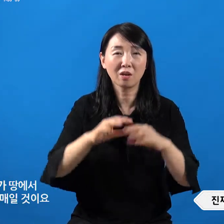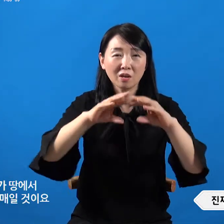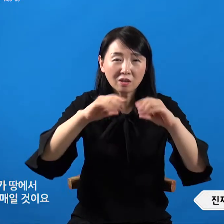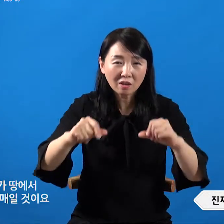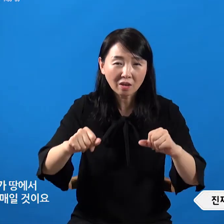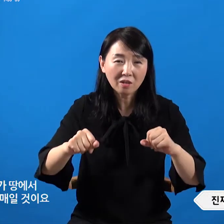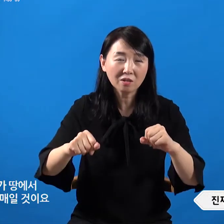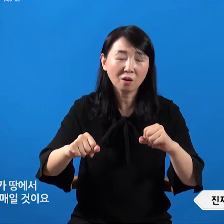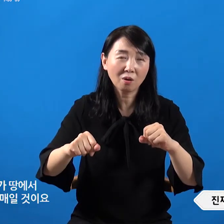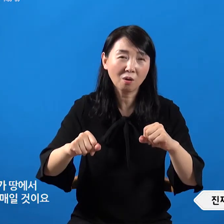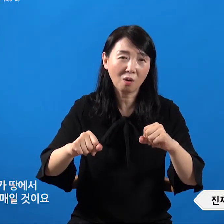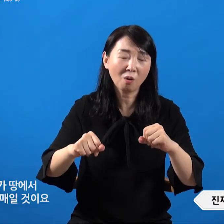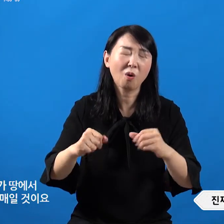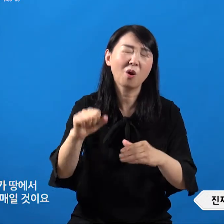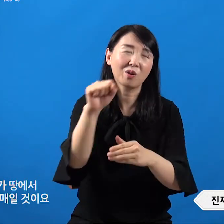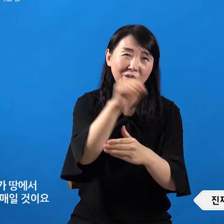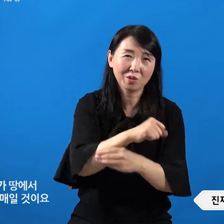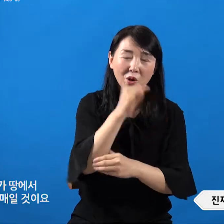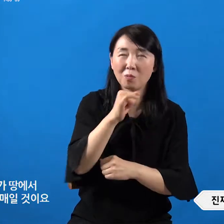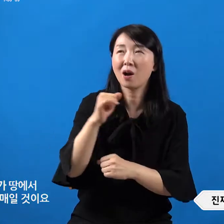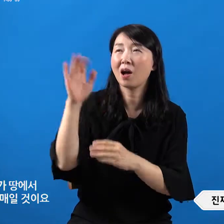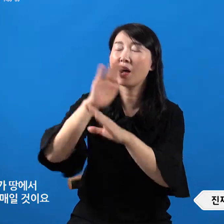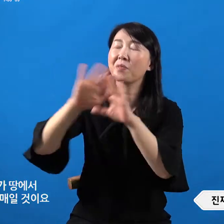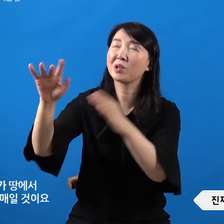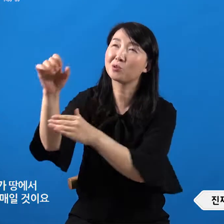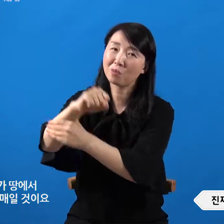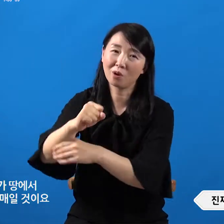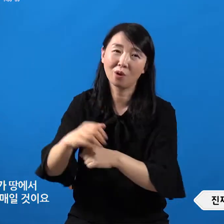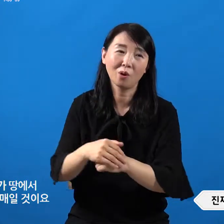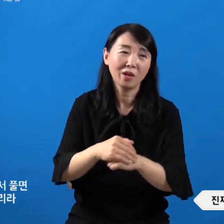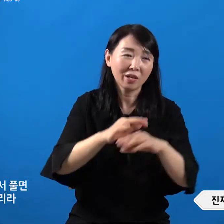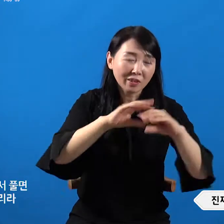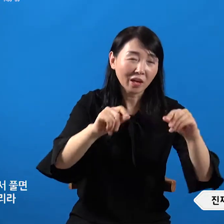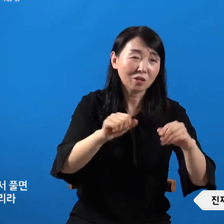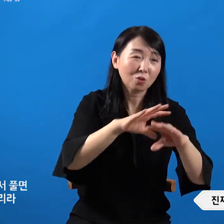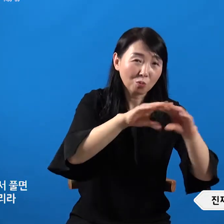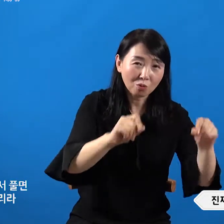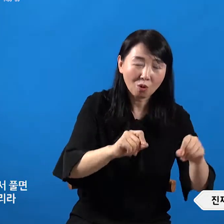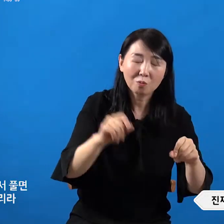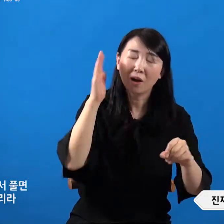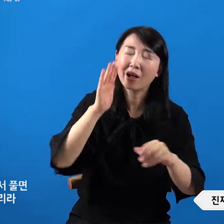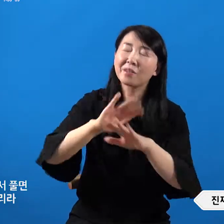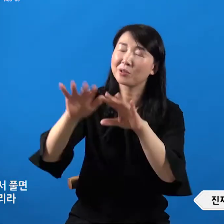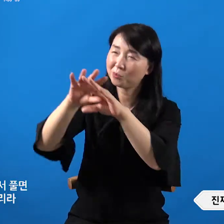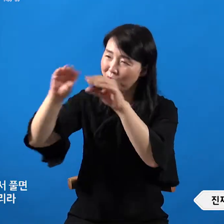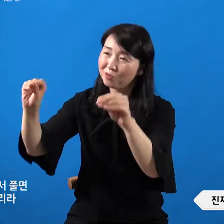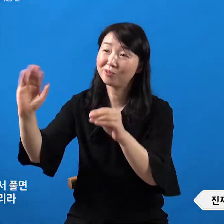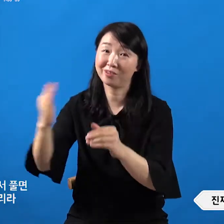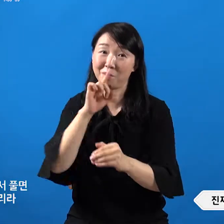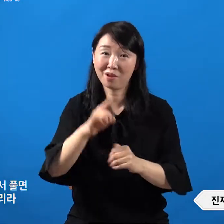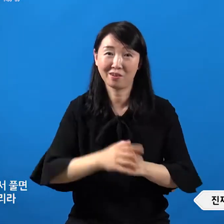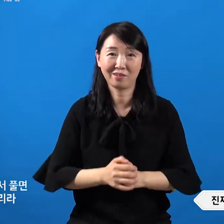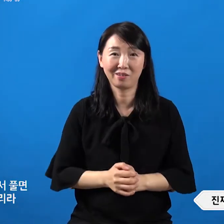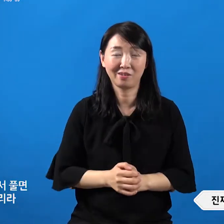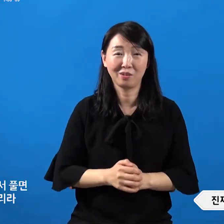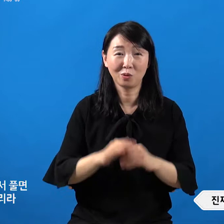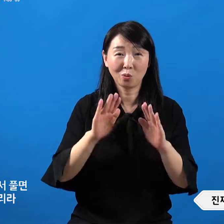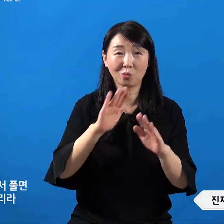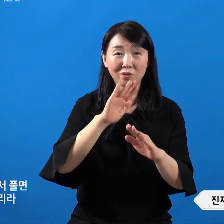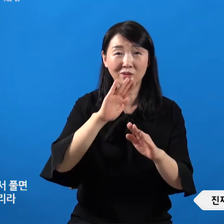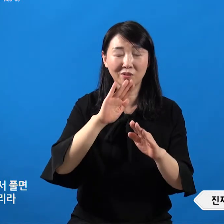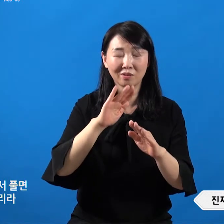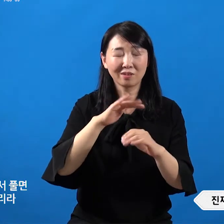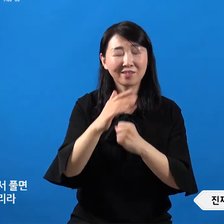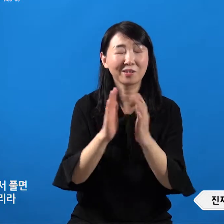땅에서 매면 하늘에서도 매일 것이요 무엇인지 땅에서 풀면 하늘에서도 풀리리라. 오늘 성경